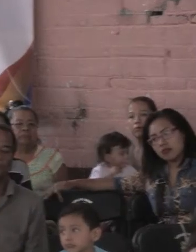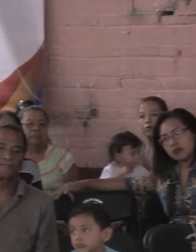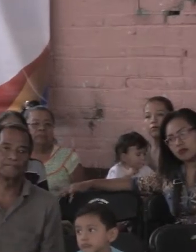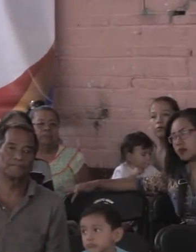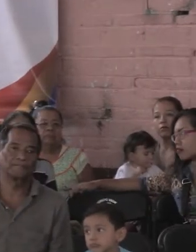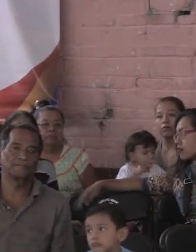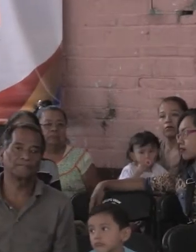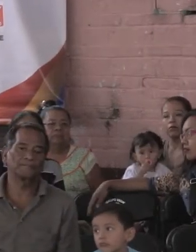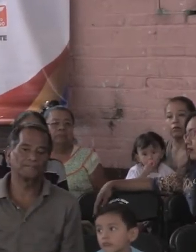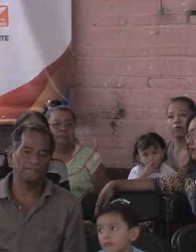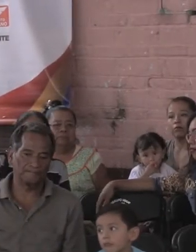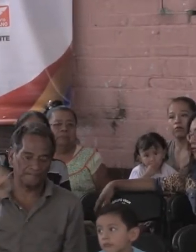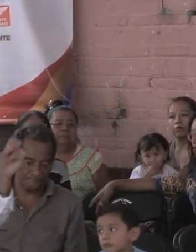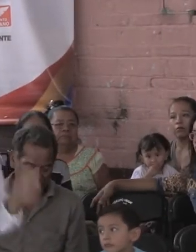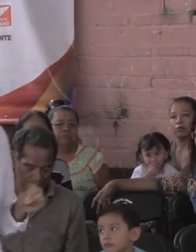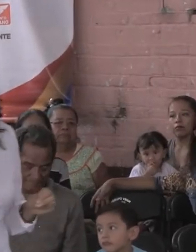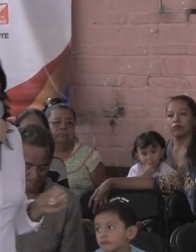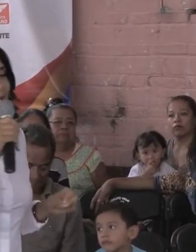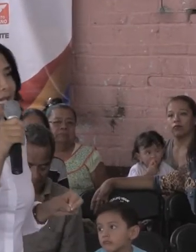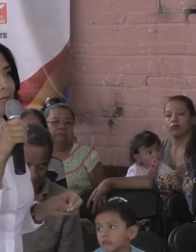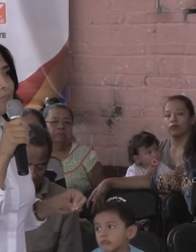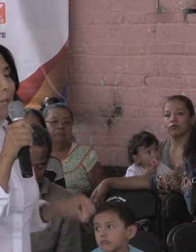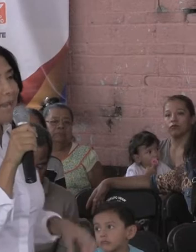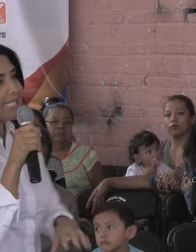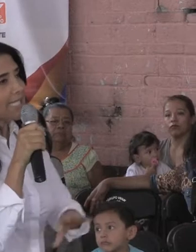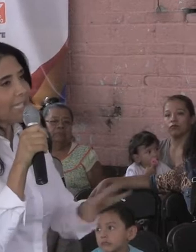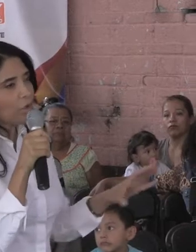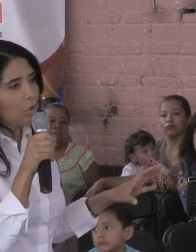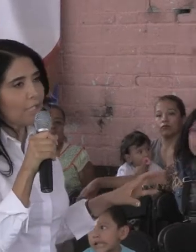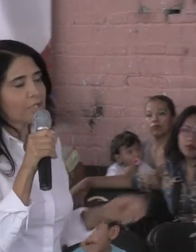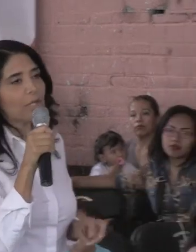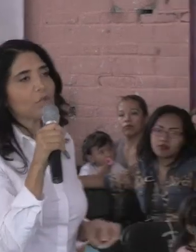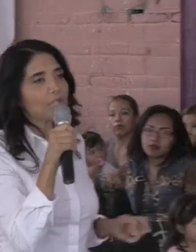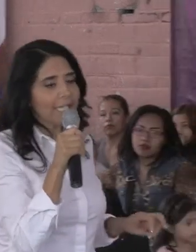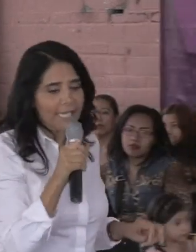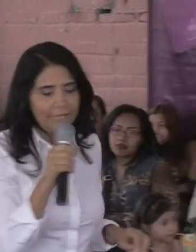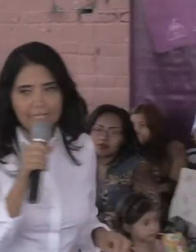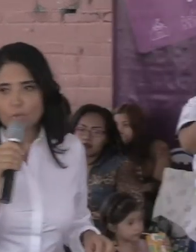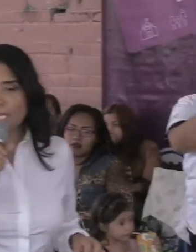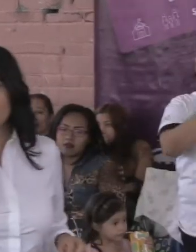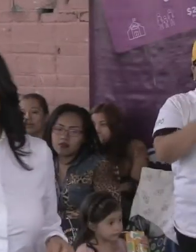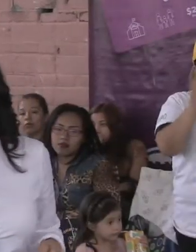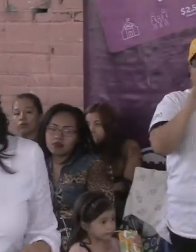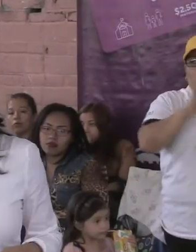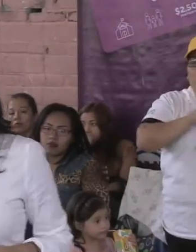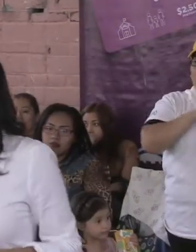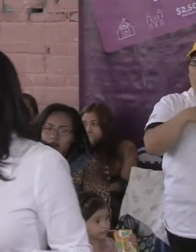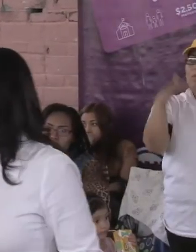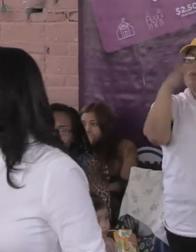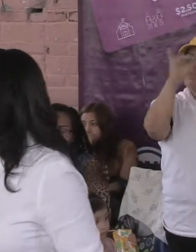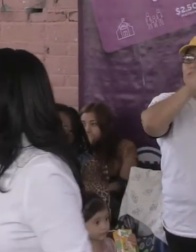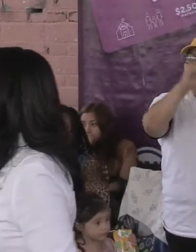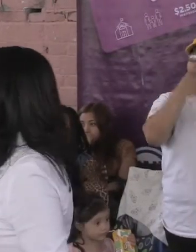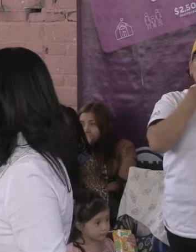delegación. Y eso lo vamos a resolver. Vamos a trabajar más allá de colores. Cuando yo llegue a la jefatura de gobierno,